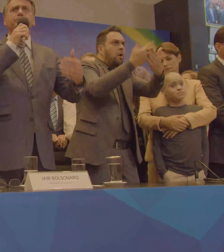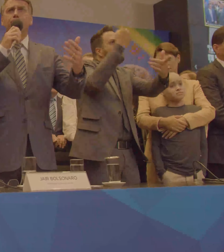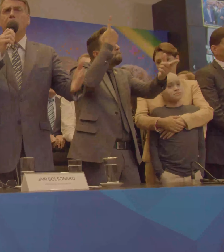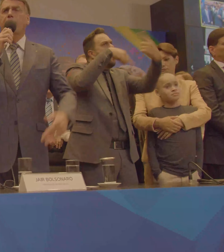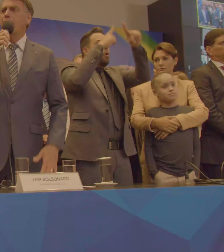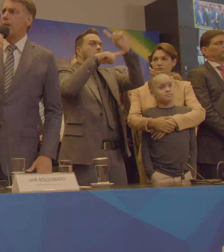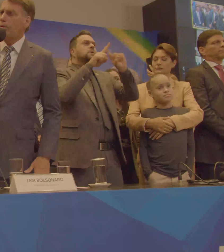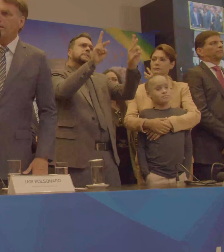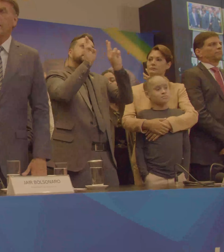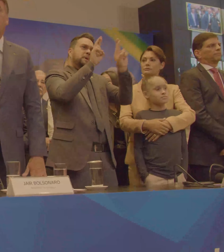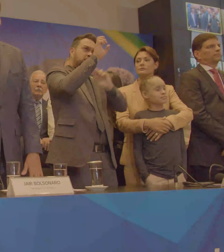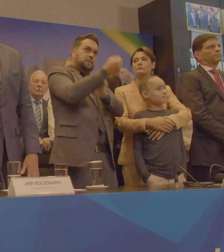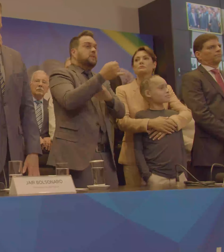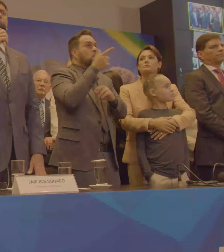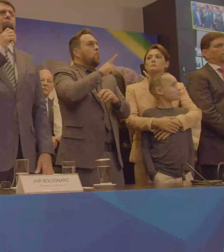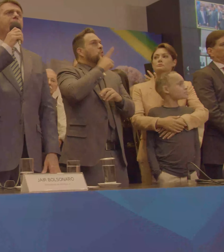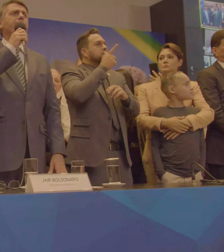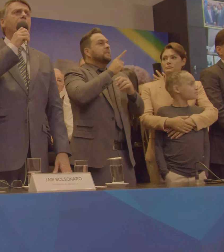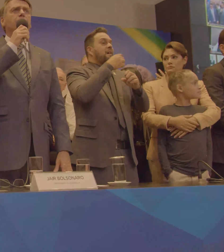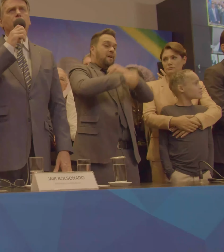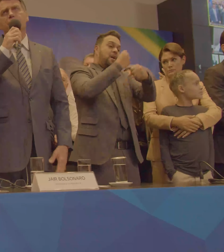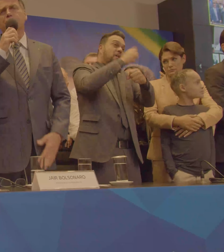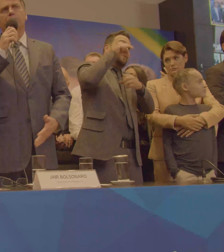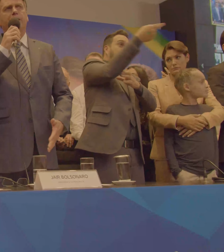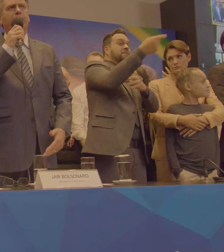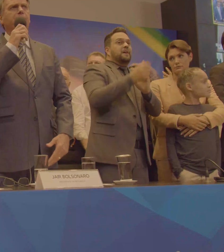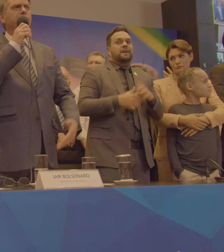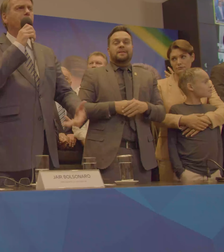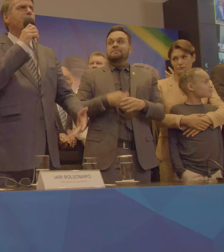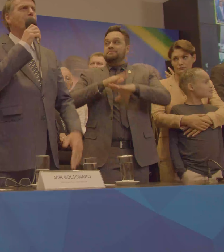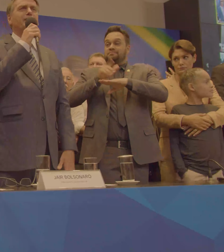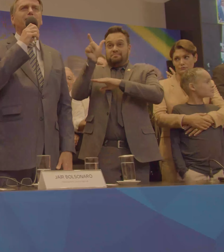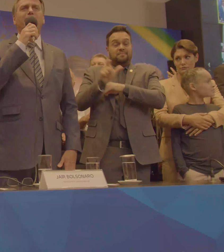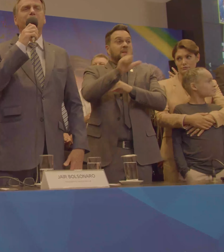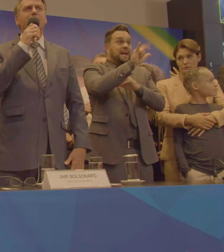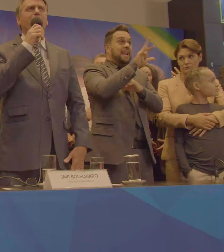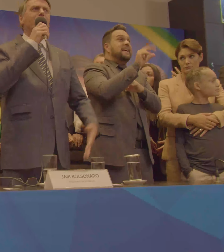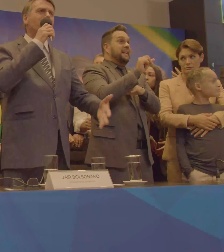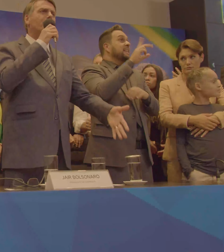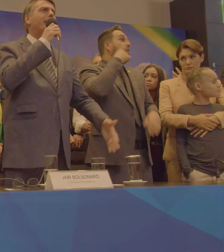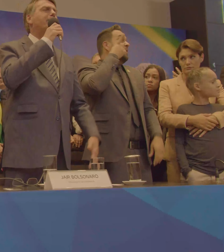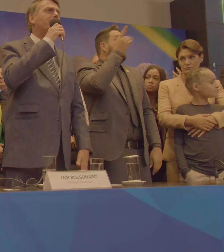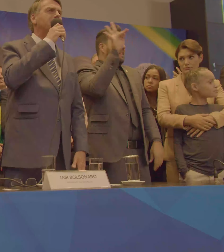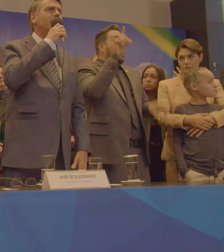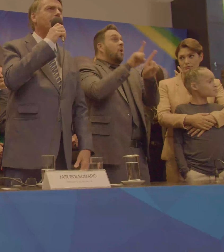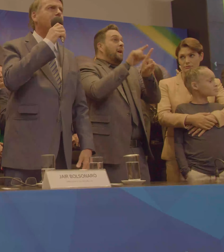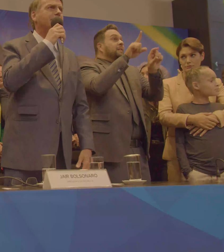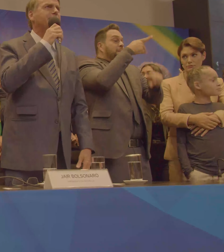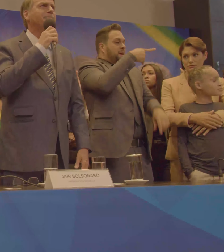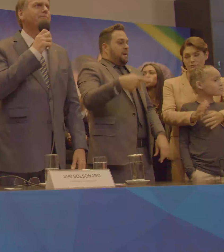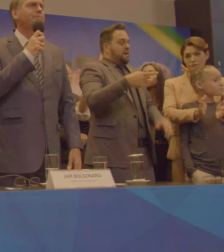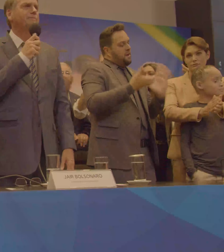sim, muitas realizações, Lira, no ano que vem, contigo reeleito, não só para deputado federal, mas como para presidir